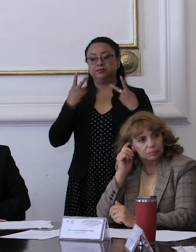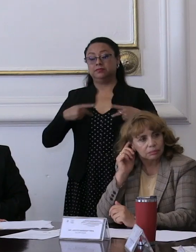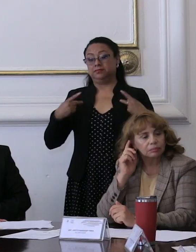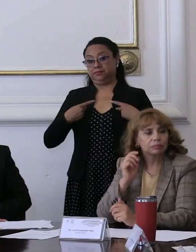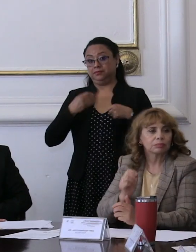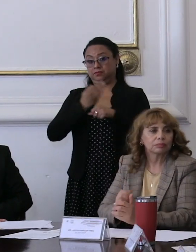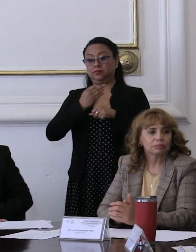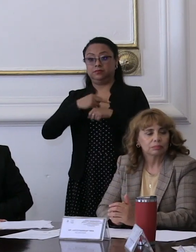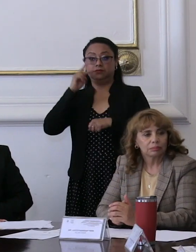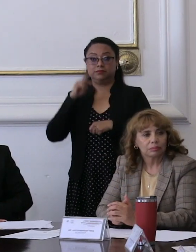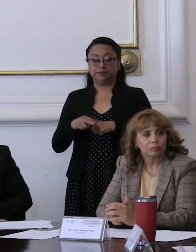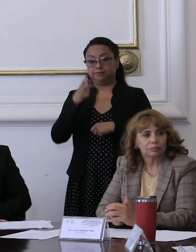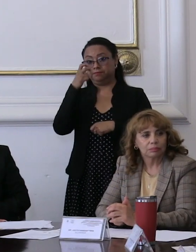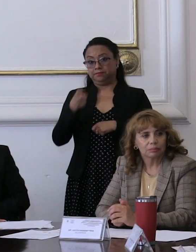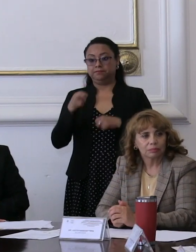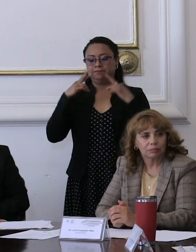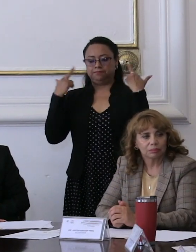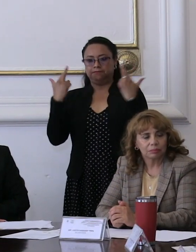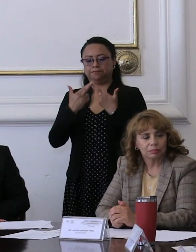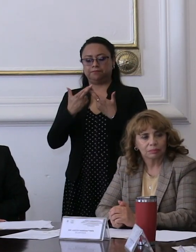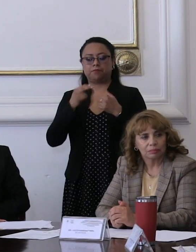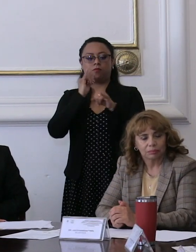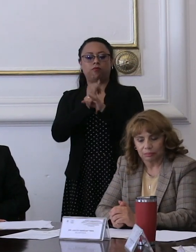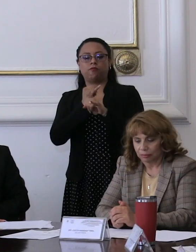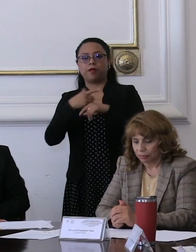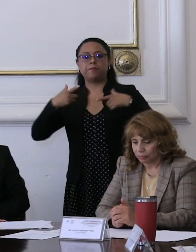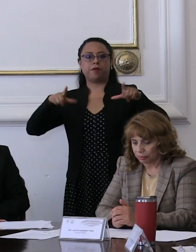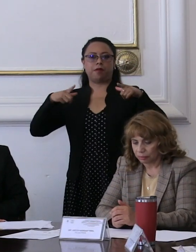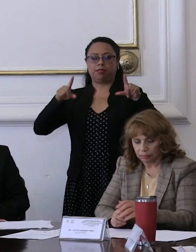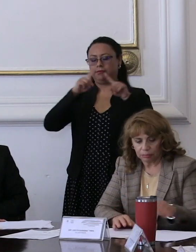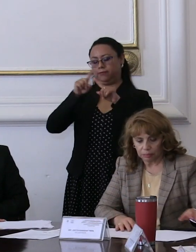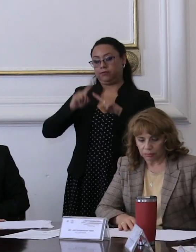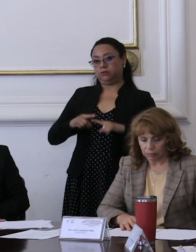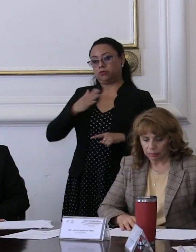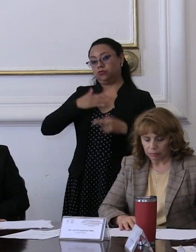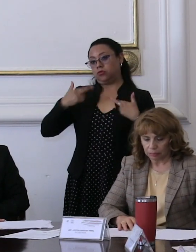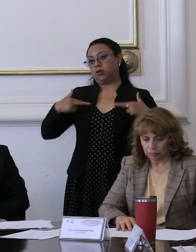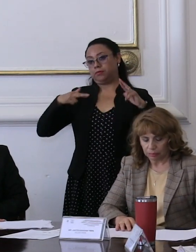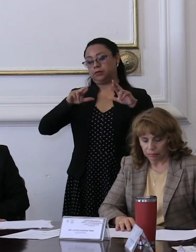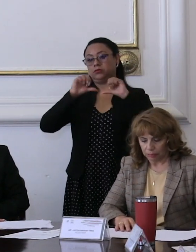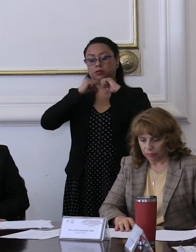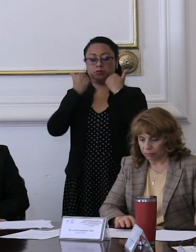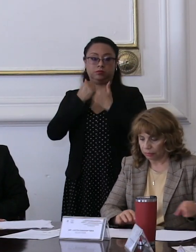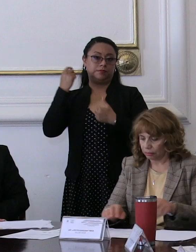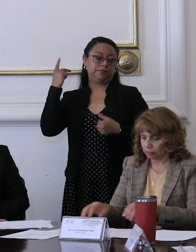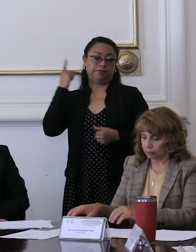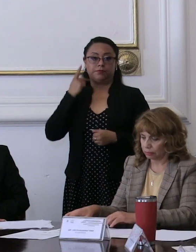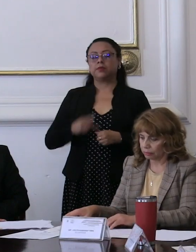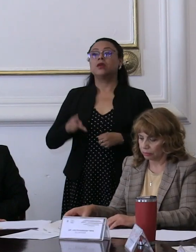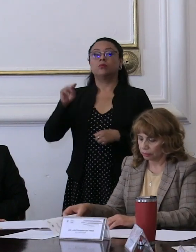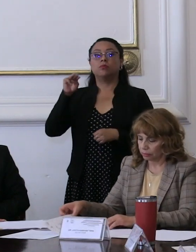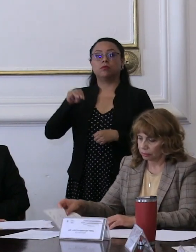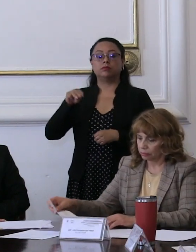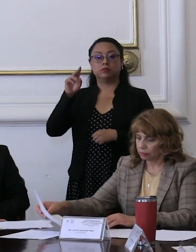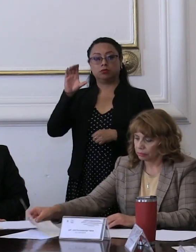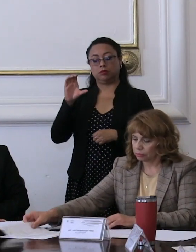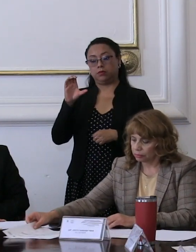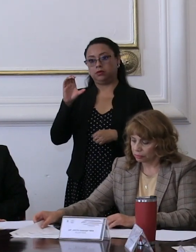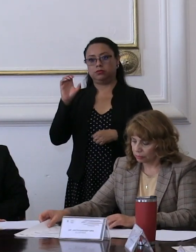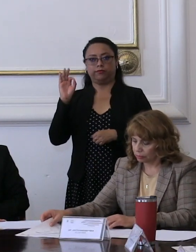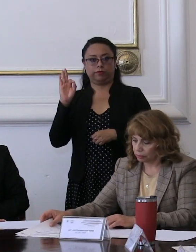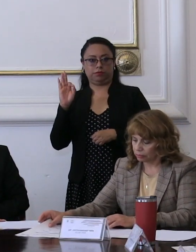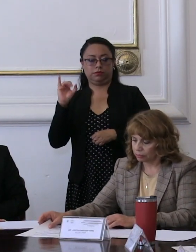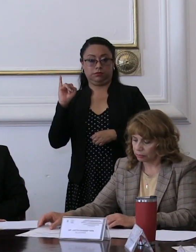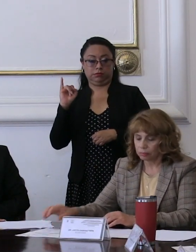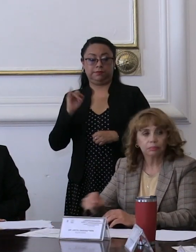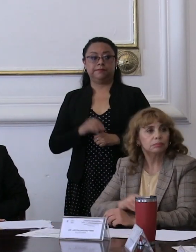esta sesión a través de las plataformas digitales. A nombre de la Asociación Parlamentaria Mujeres por el Comercio Feminista e Incluyente.